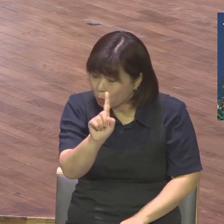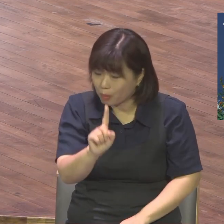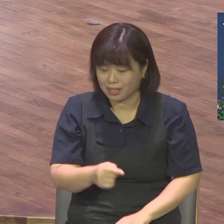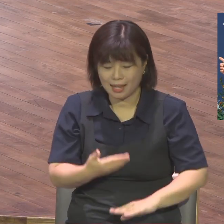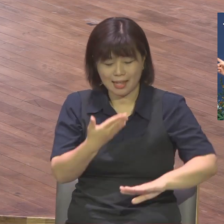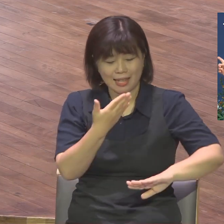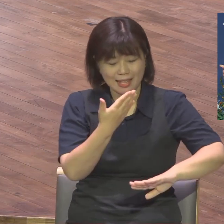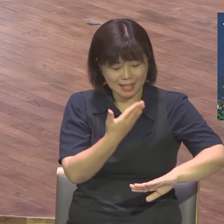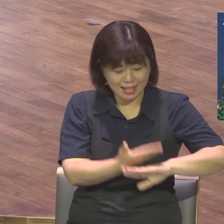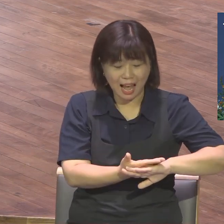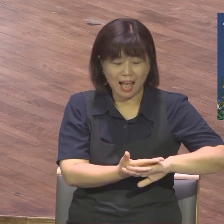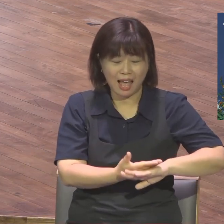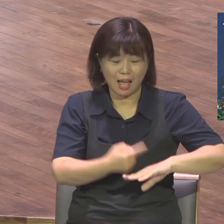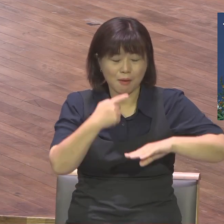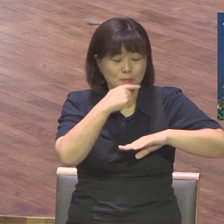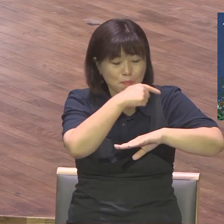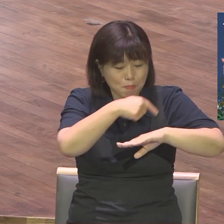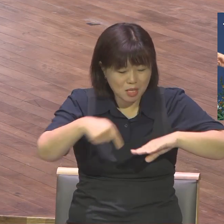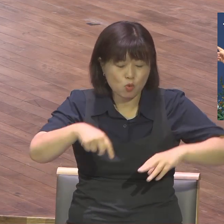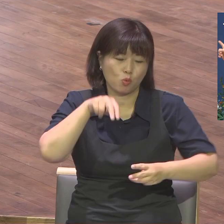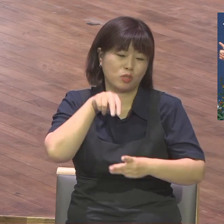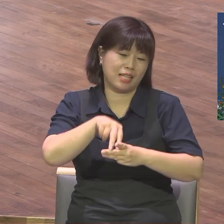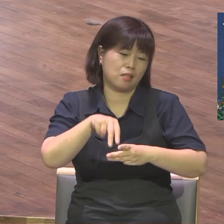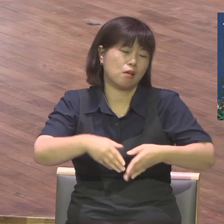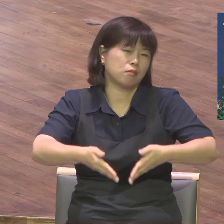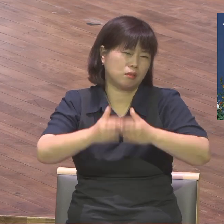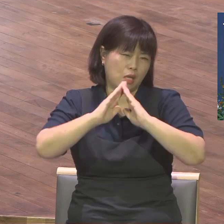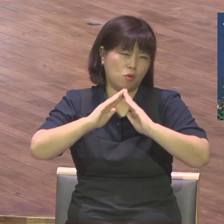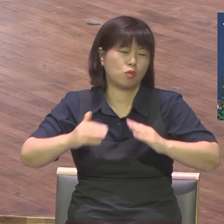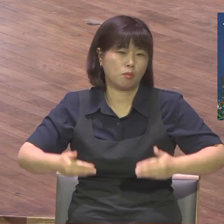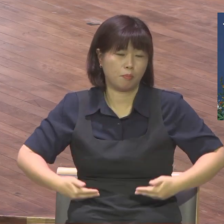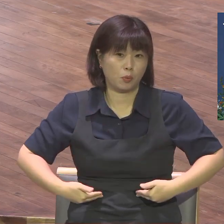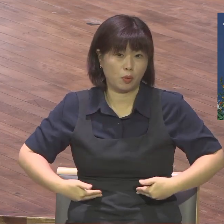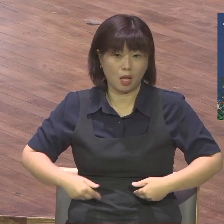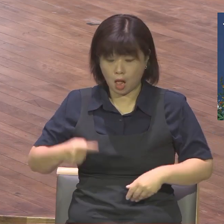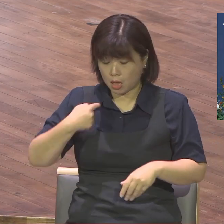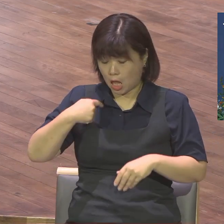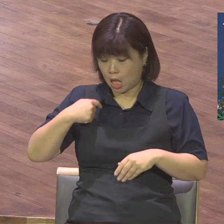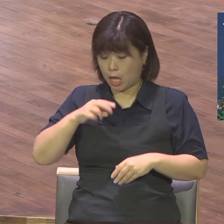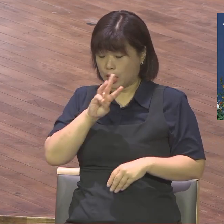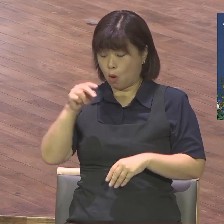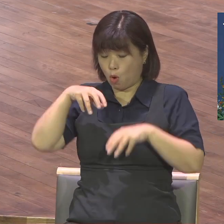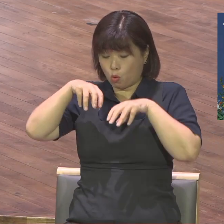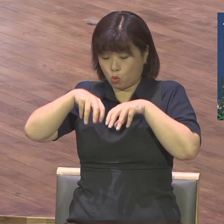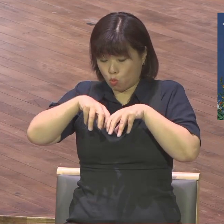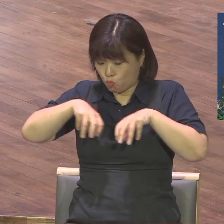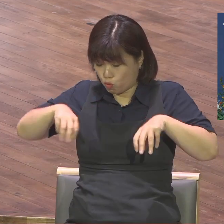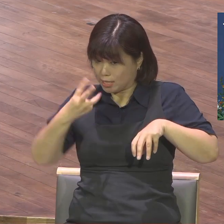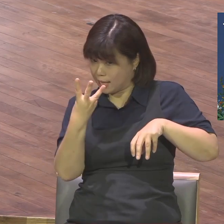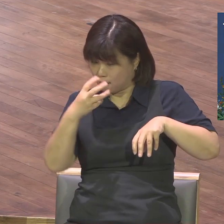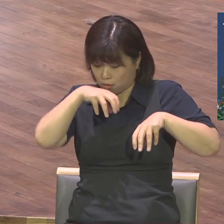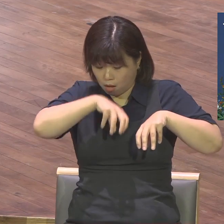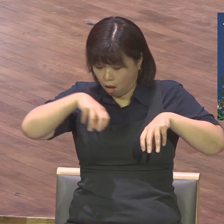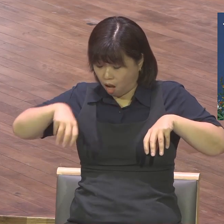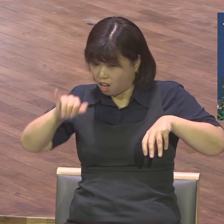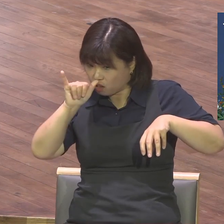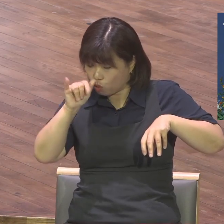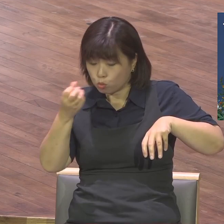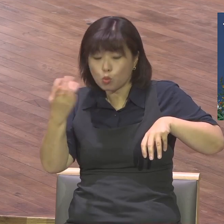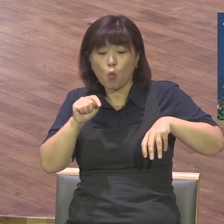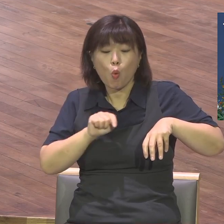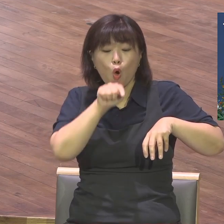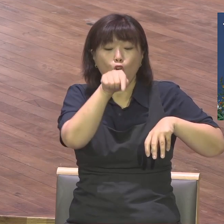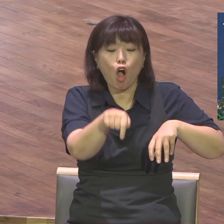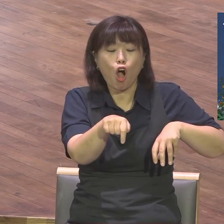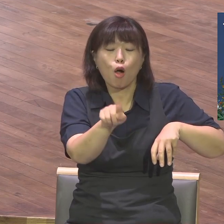그래서 저 주차장에 있는 거예요. 저쪽에 하나님 기도해야 돼요. 그러면 내가 볼 세팅